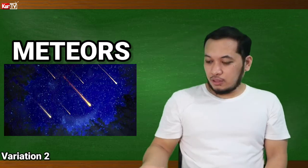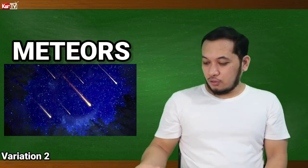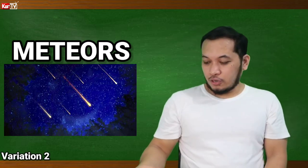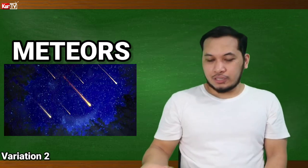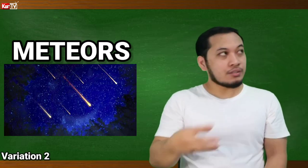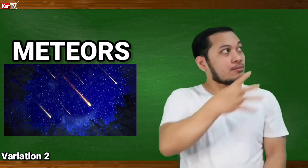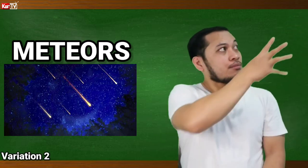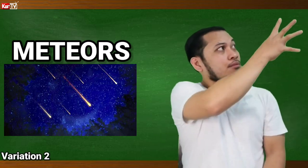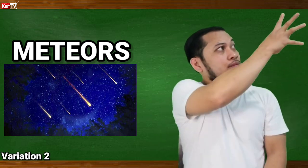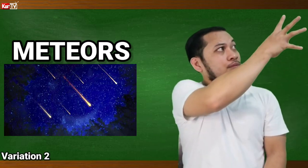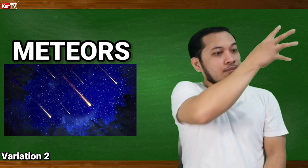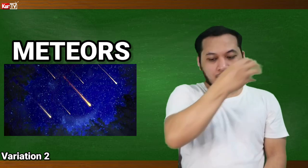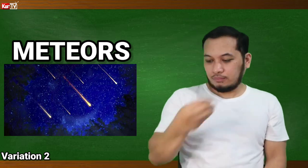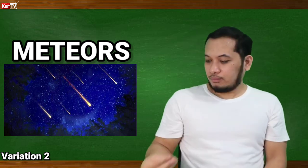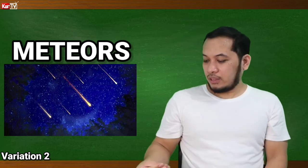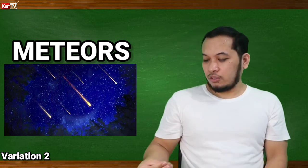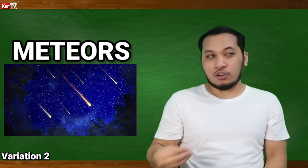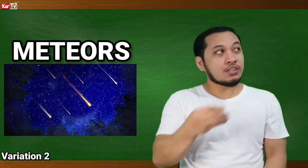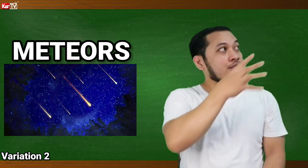meteors meteors